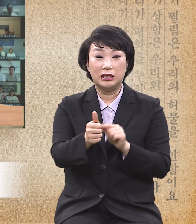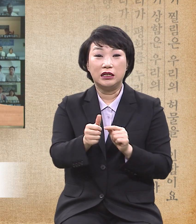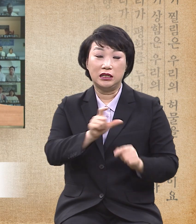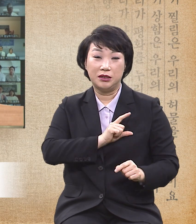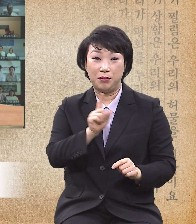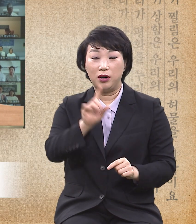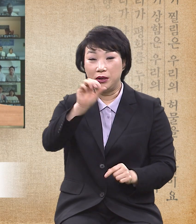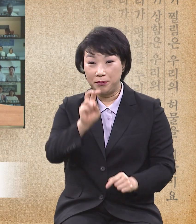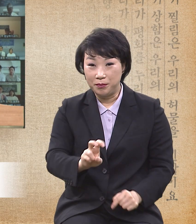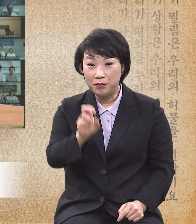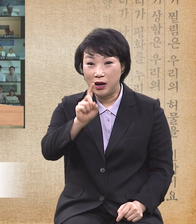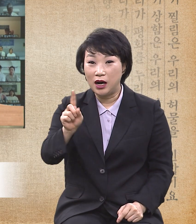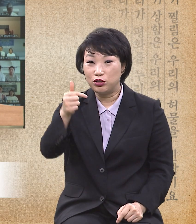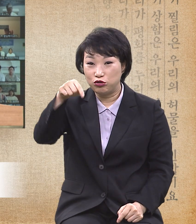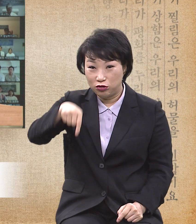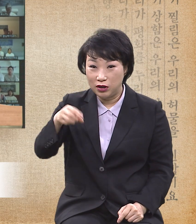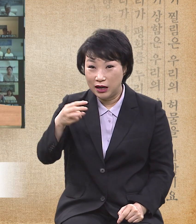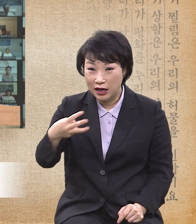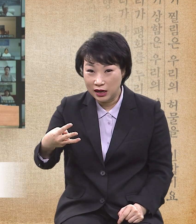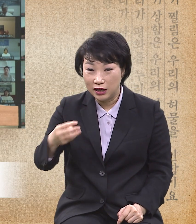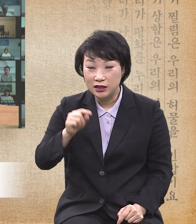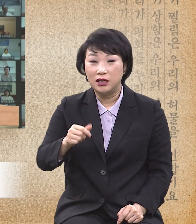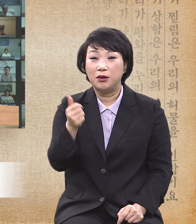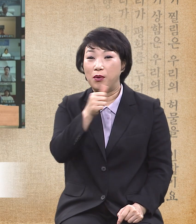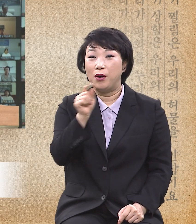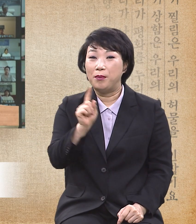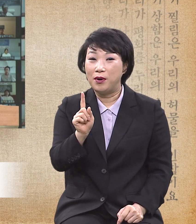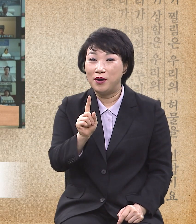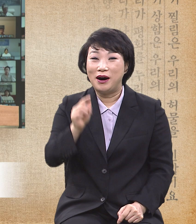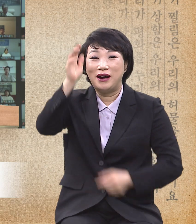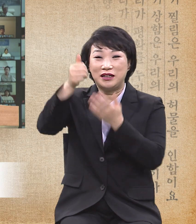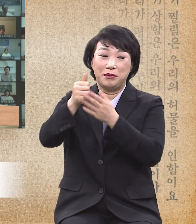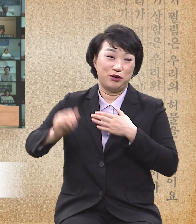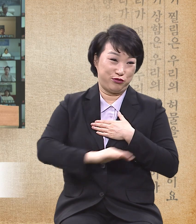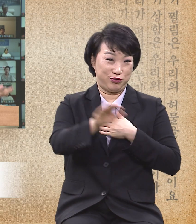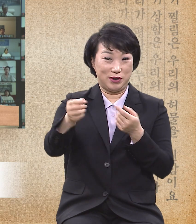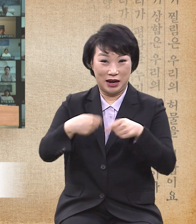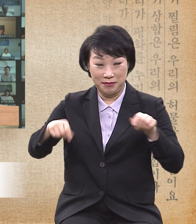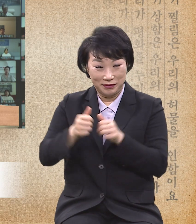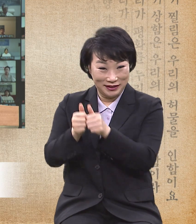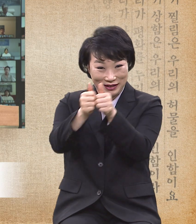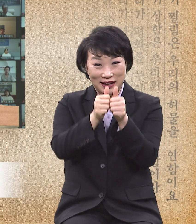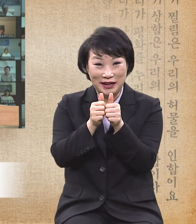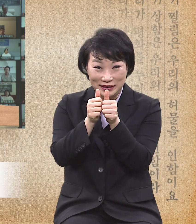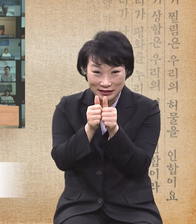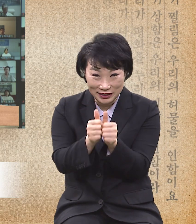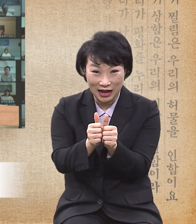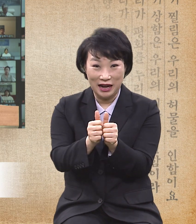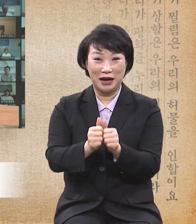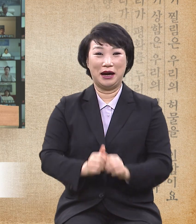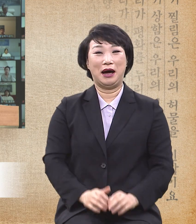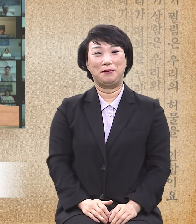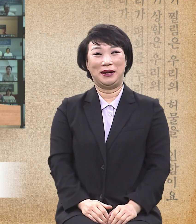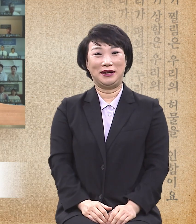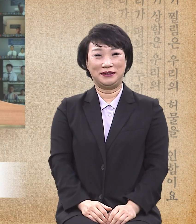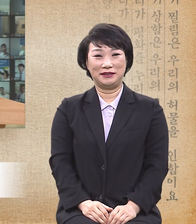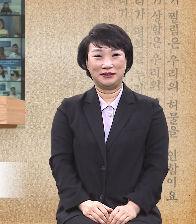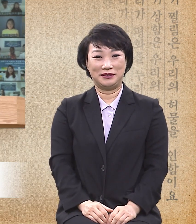이름을 임마누엘이라 하리라 하셨으니, 이를 번역한즉 하나님이 우리와 함께 계시다.